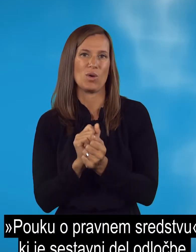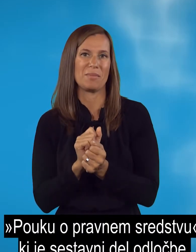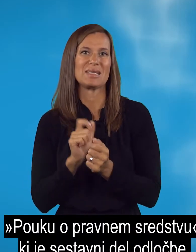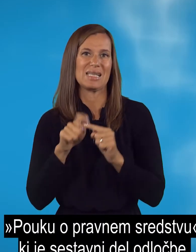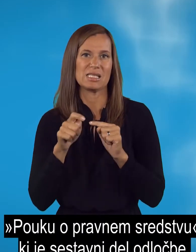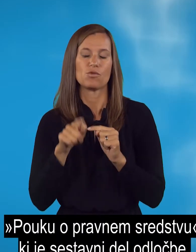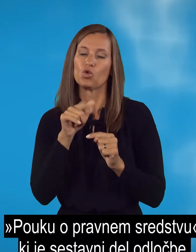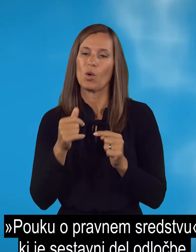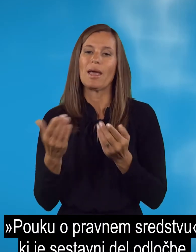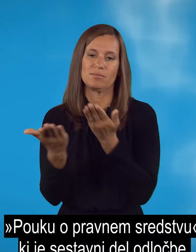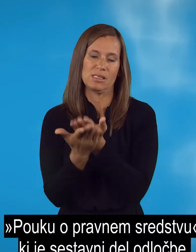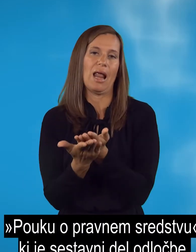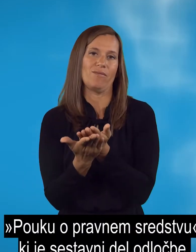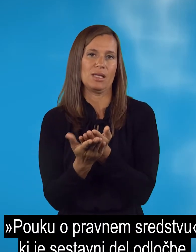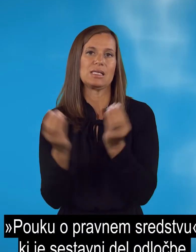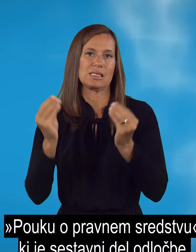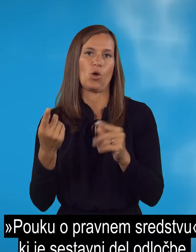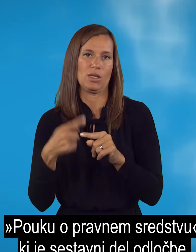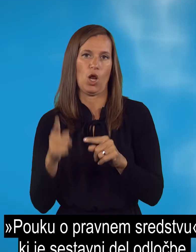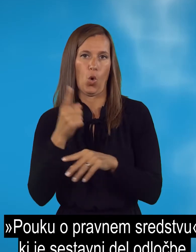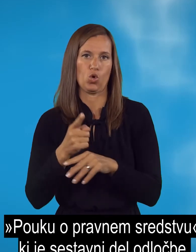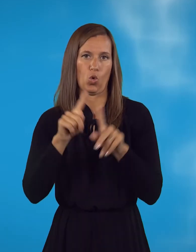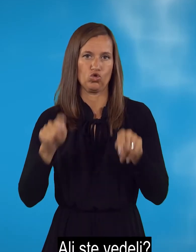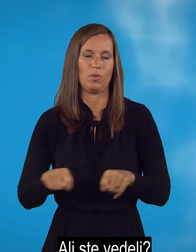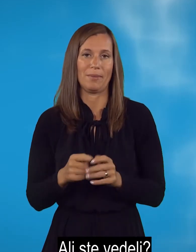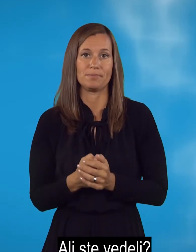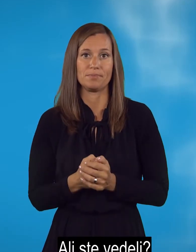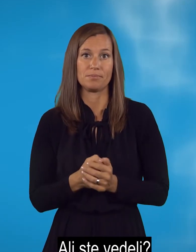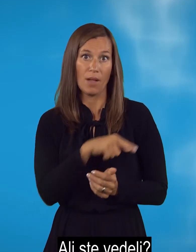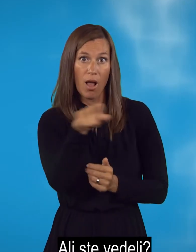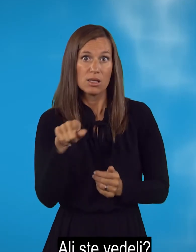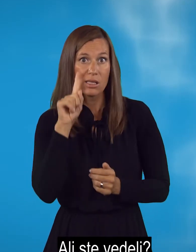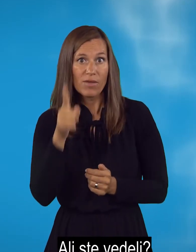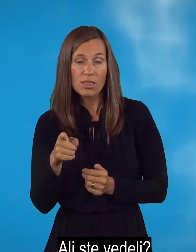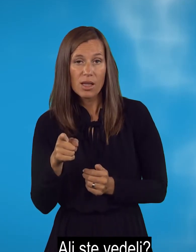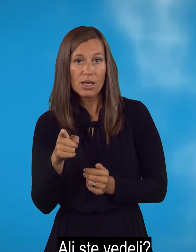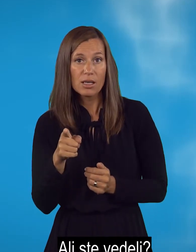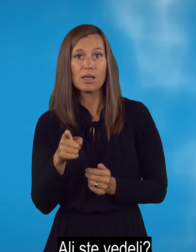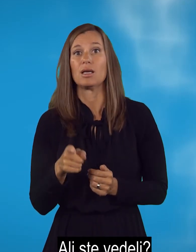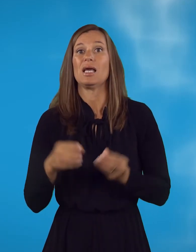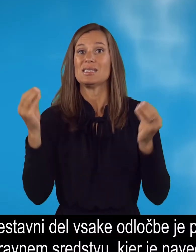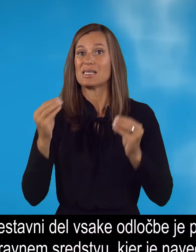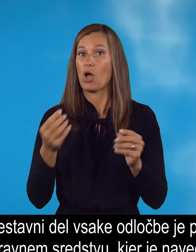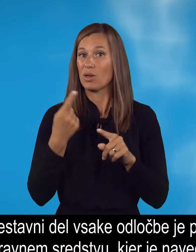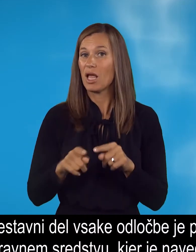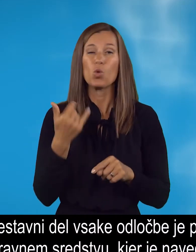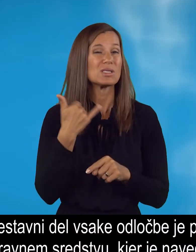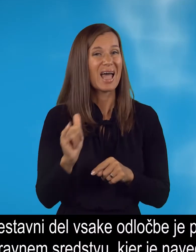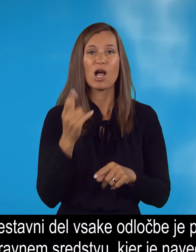odločbe. Ali ste vedeli? Sestavni del vsake